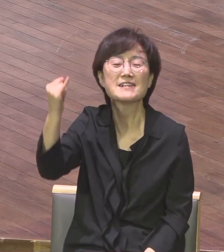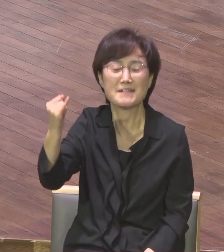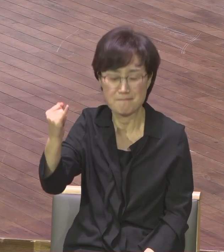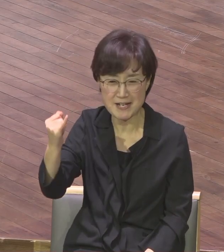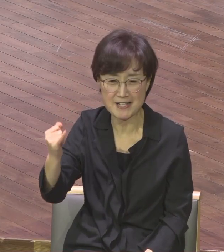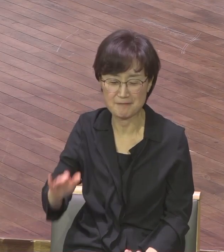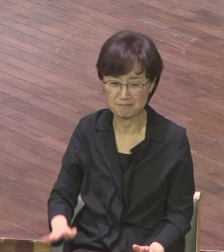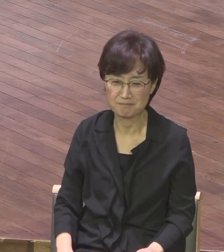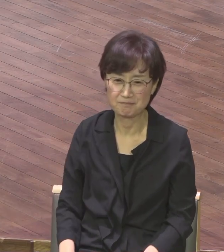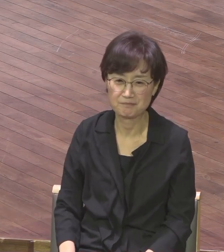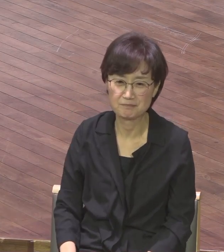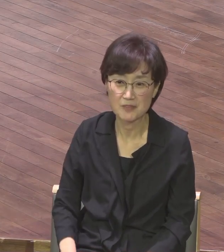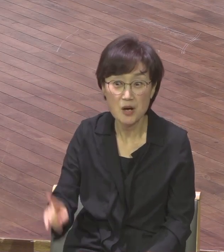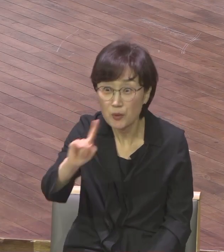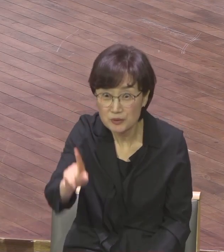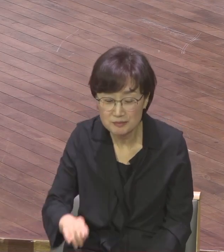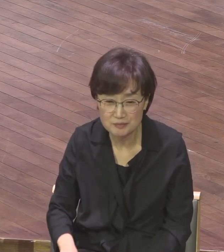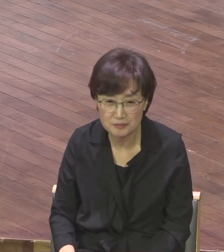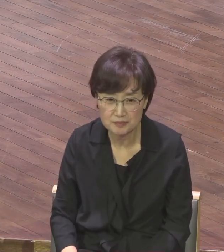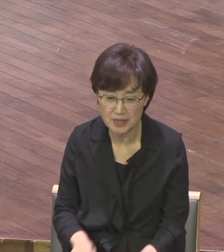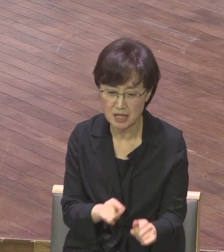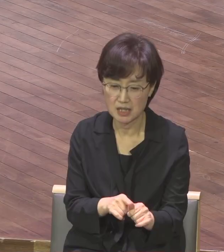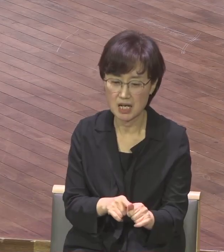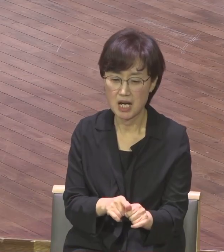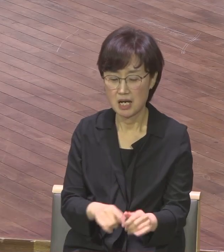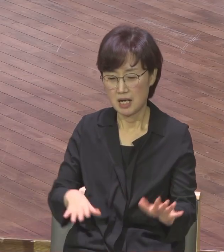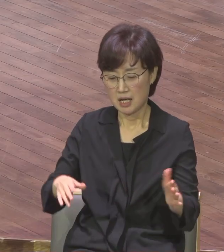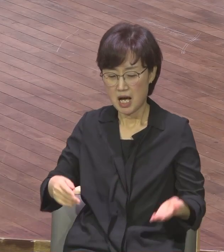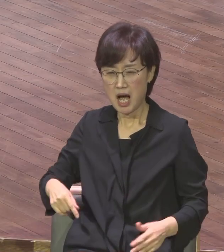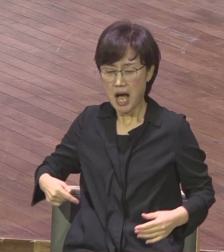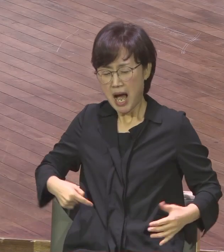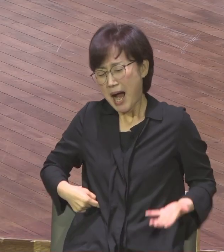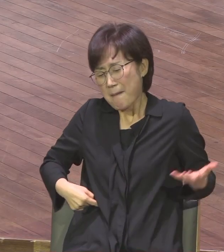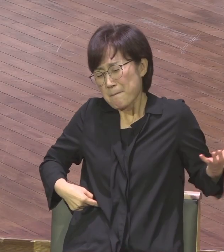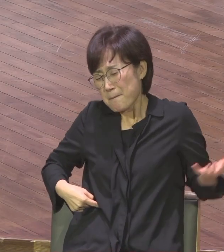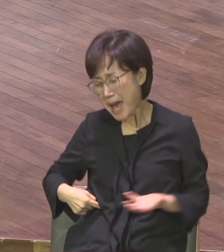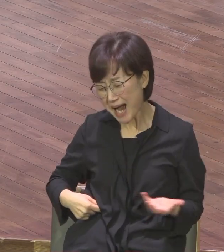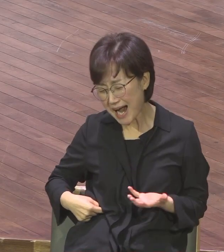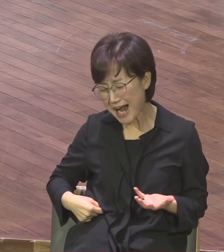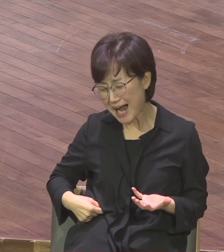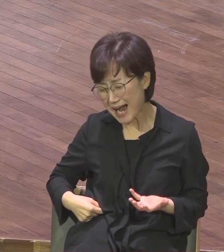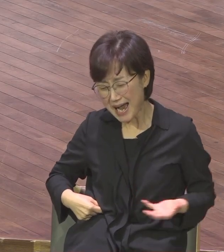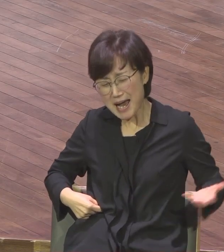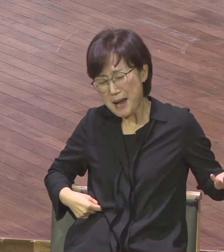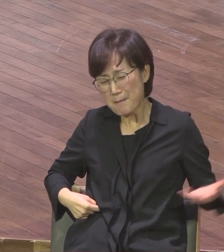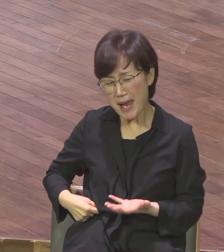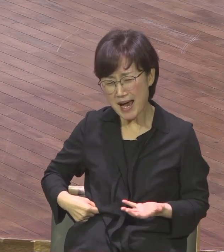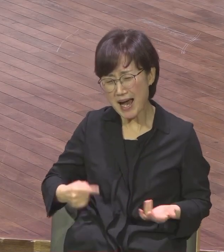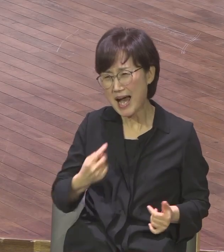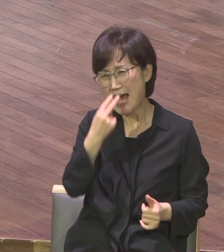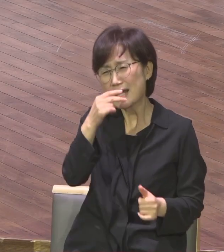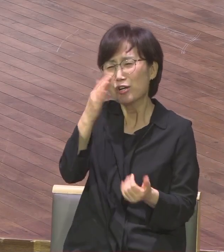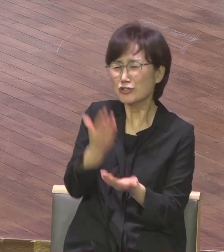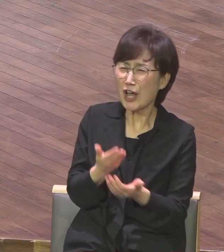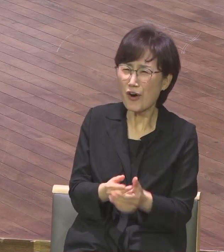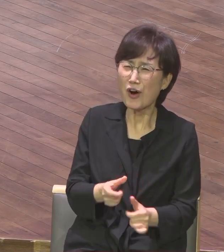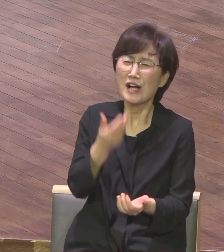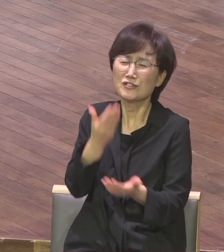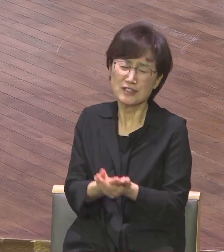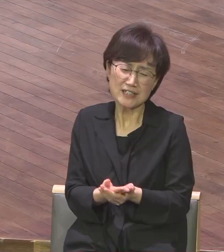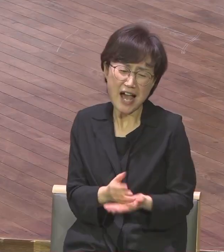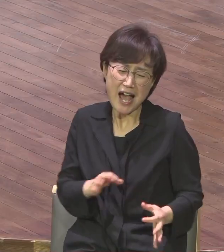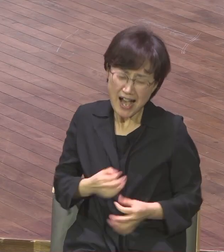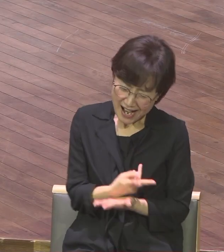했습니다. 뭐라 했냐? 아이고 배야 사람 죽네 떠들었어요. 그래서 막